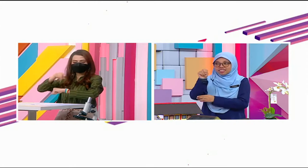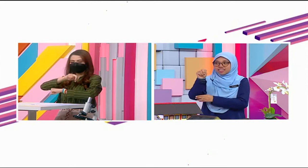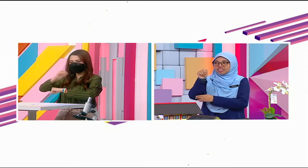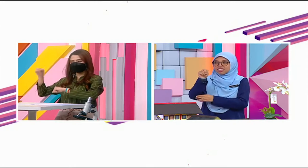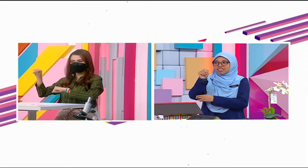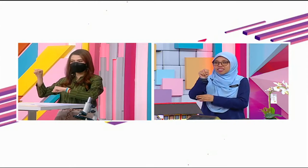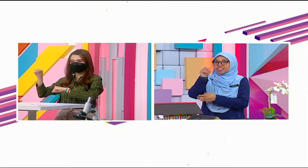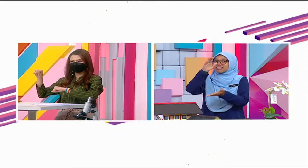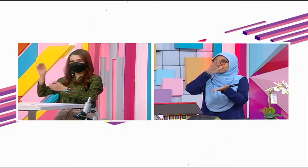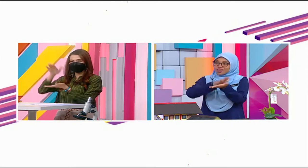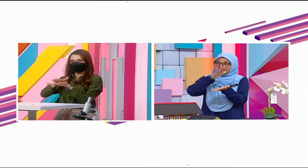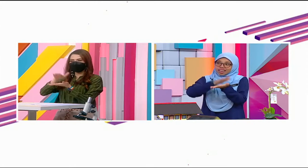persekitaran sekolah.